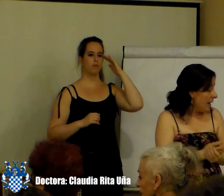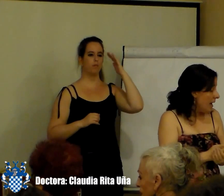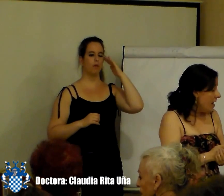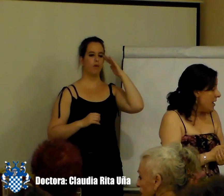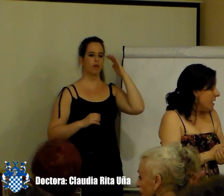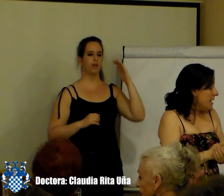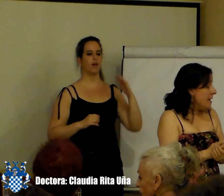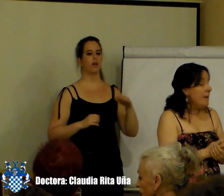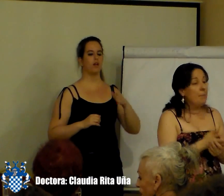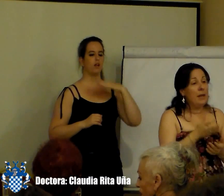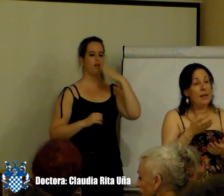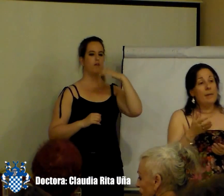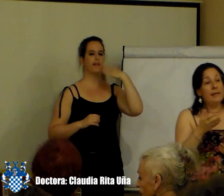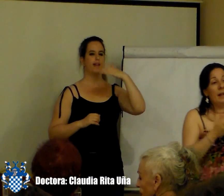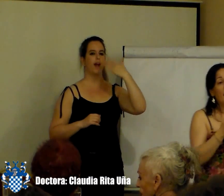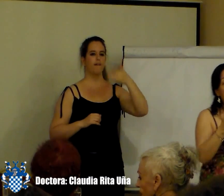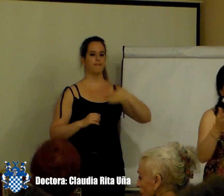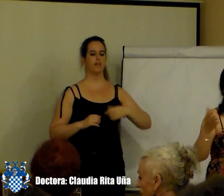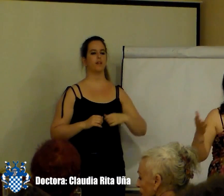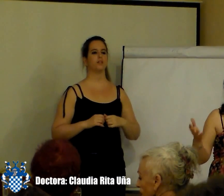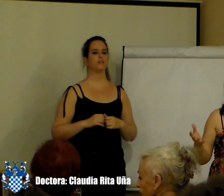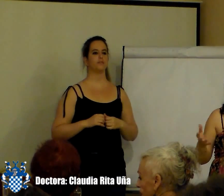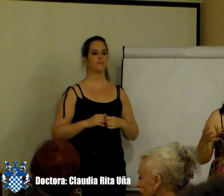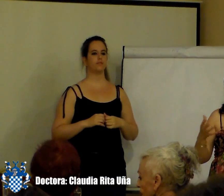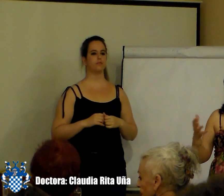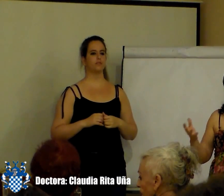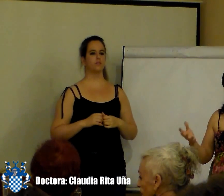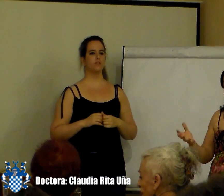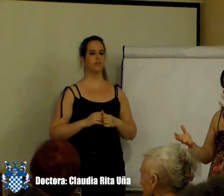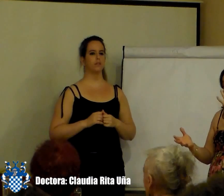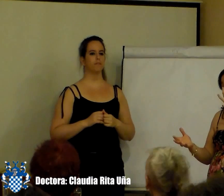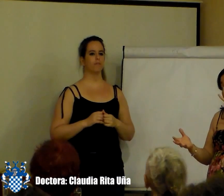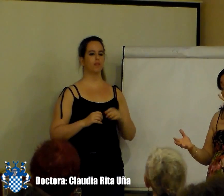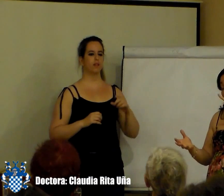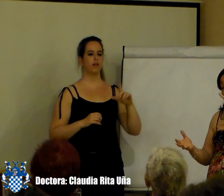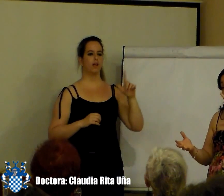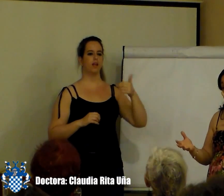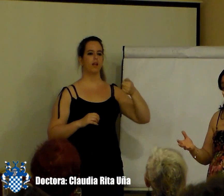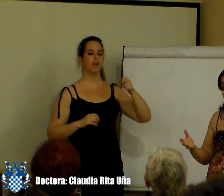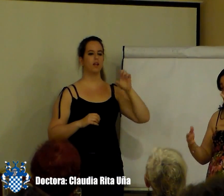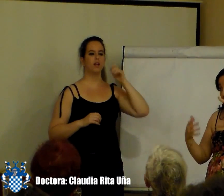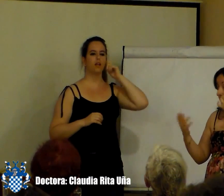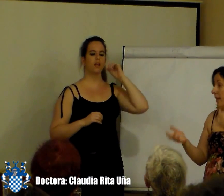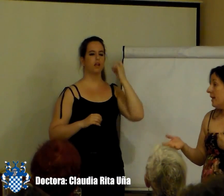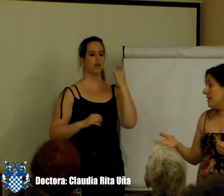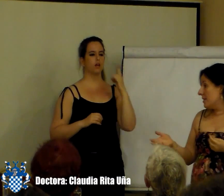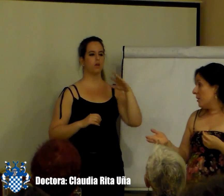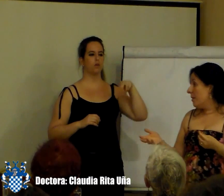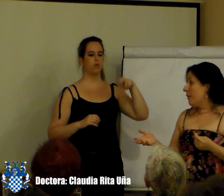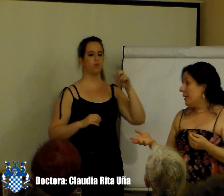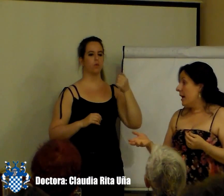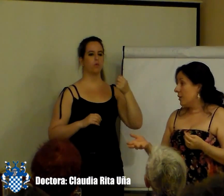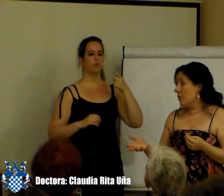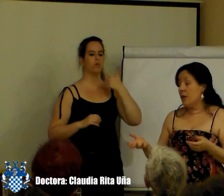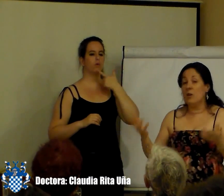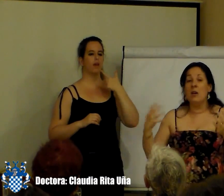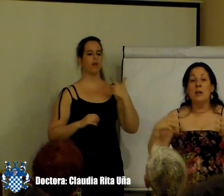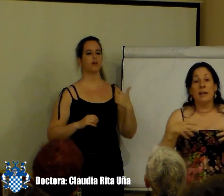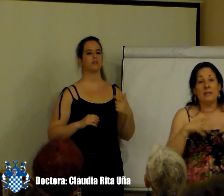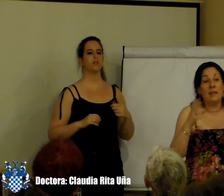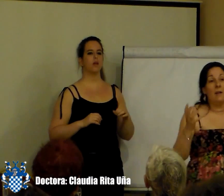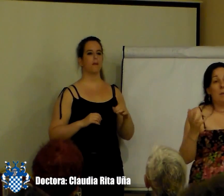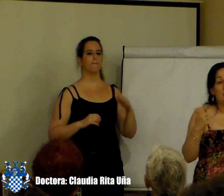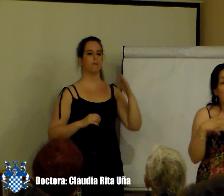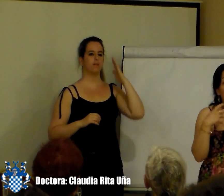fluidez verbal y están las típicas lagunas mentales de la fibromialgia, que también se pueden dar en el síndrome de fatiga